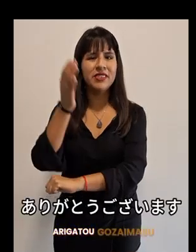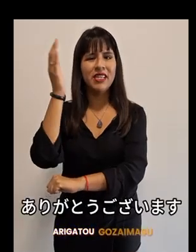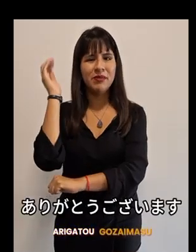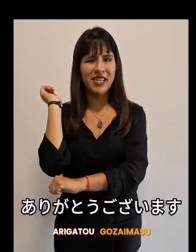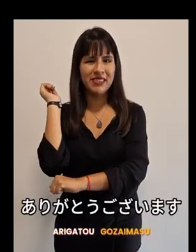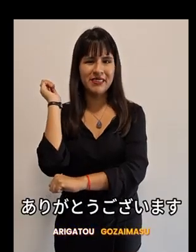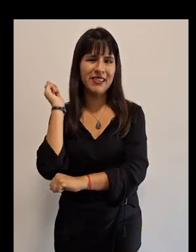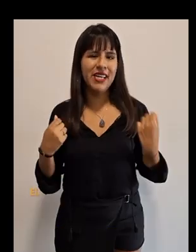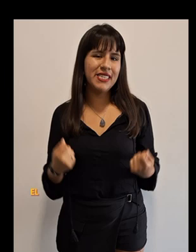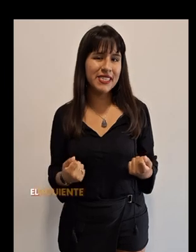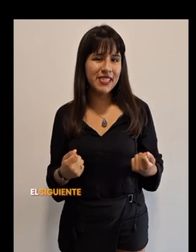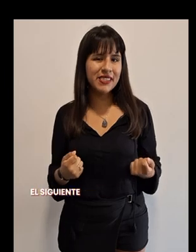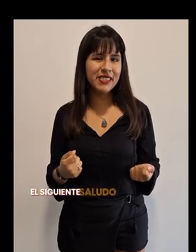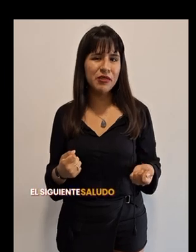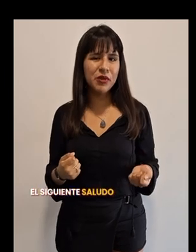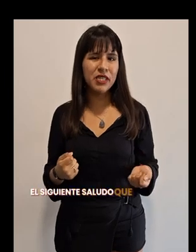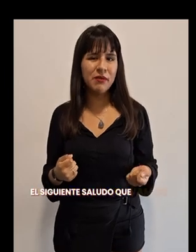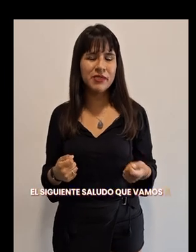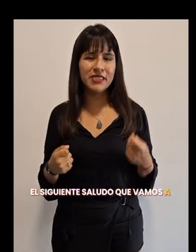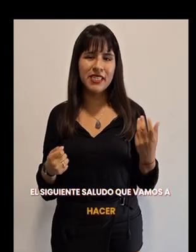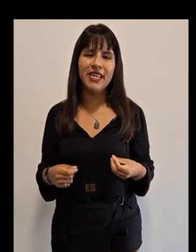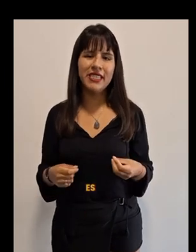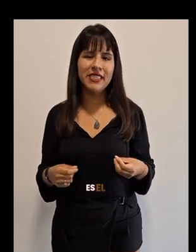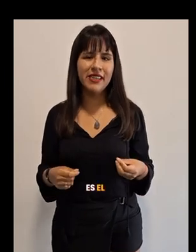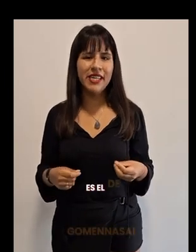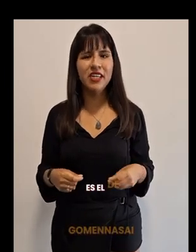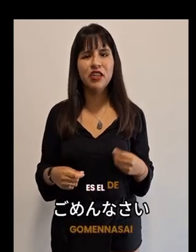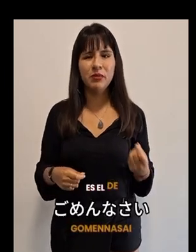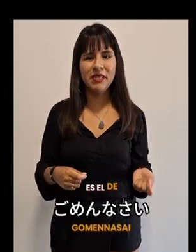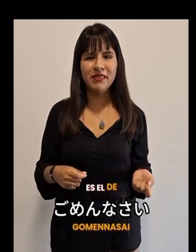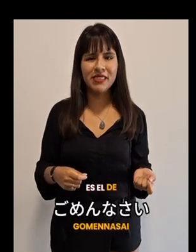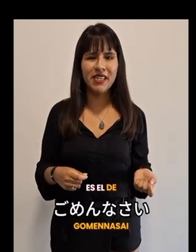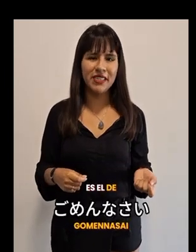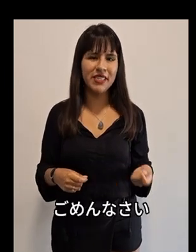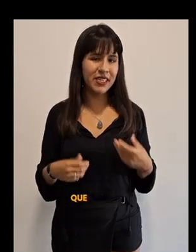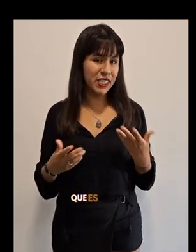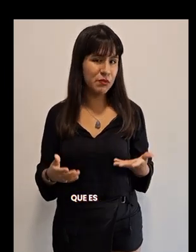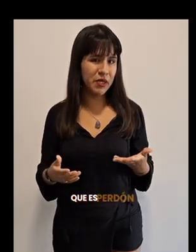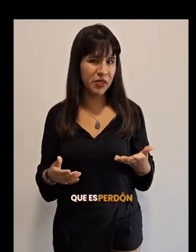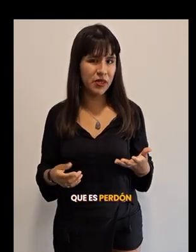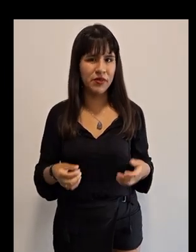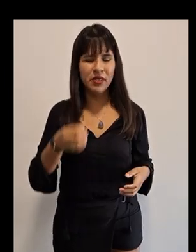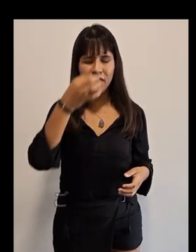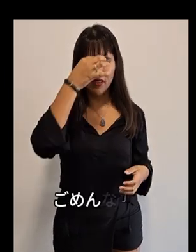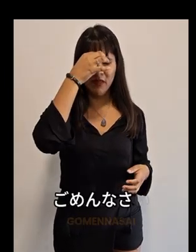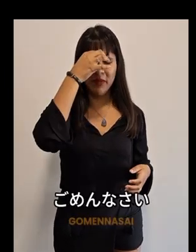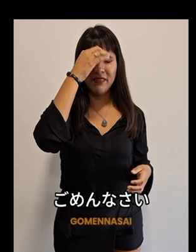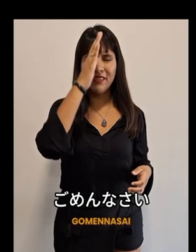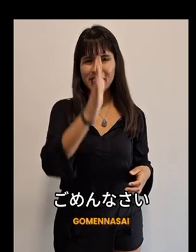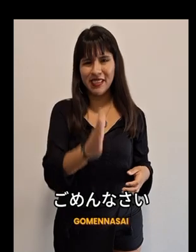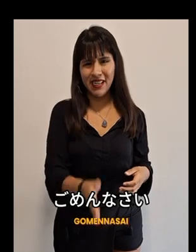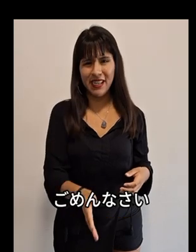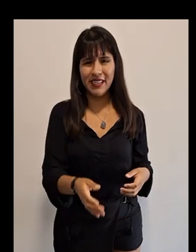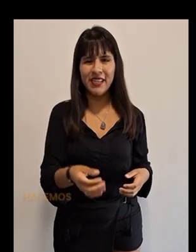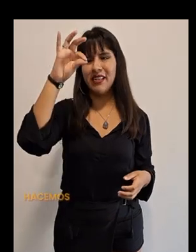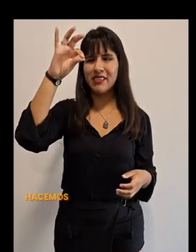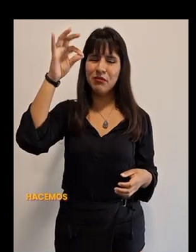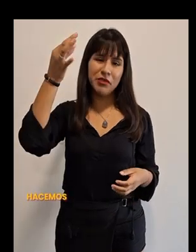gozaimasu el siguiente saludo que vamos a hacer es el de gomen nasai que es perdón gomen nasai hacemos